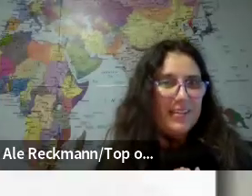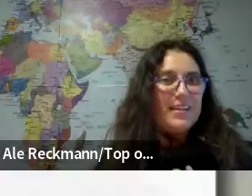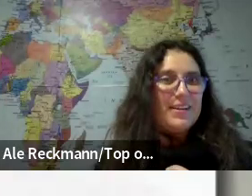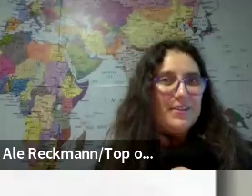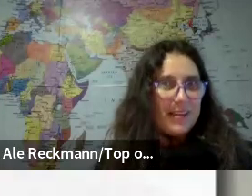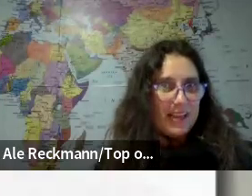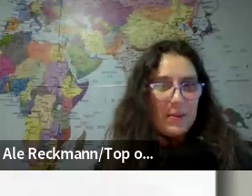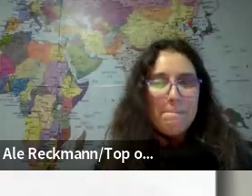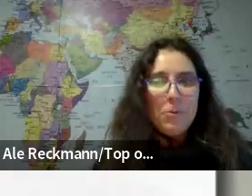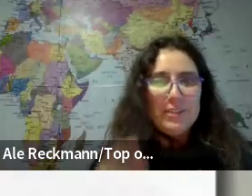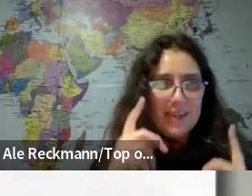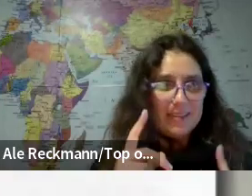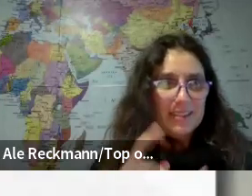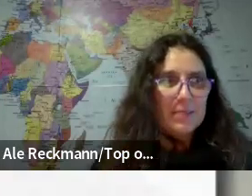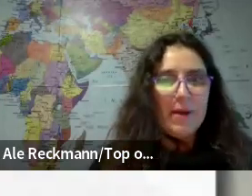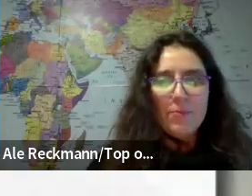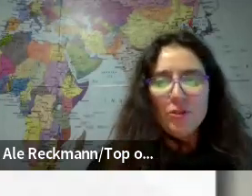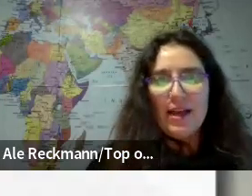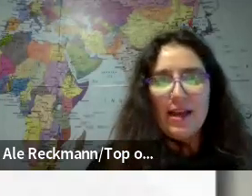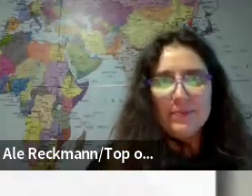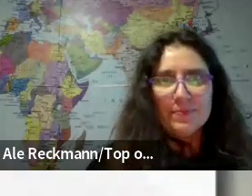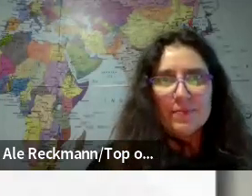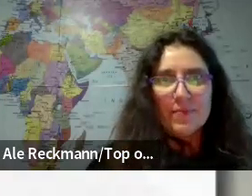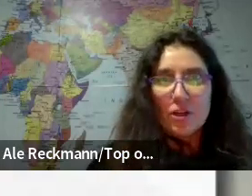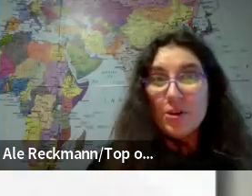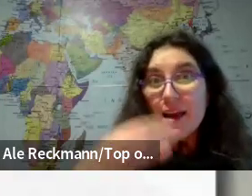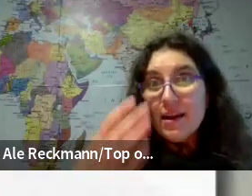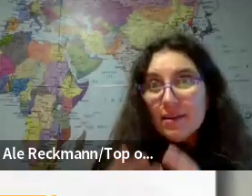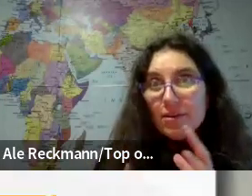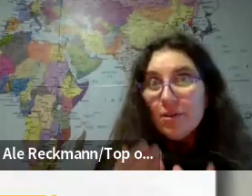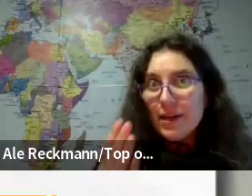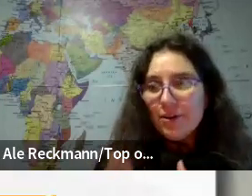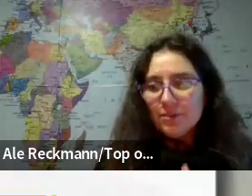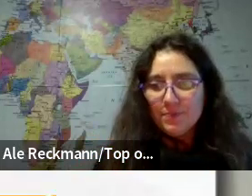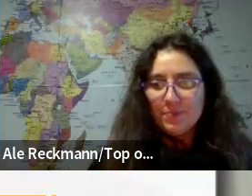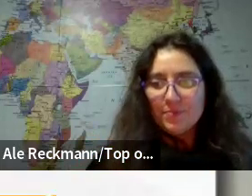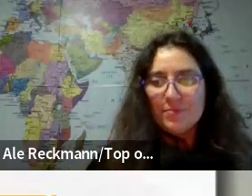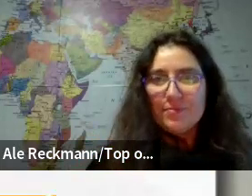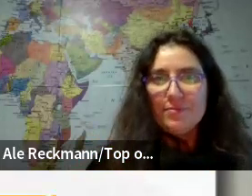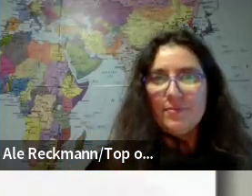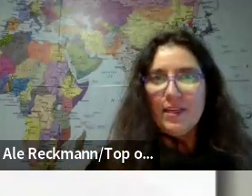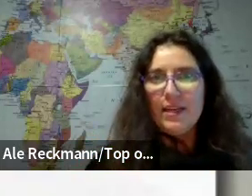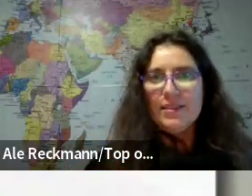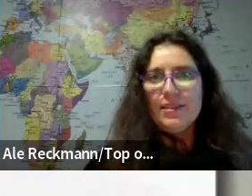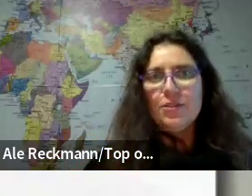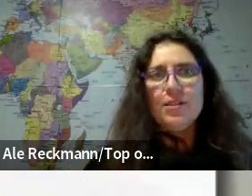Perfecto. Ok, muchas gracias. Vamos a, como ya lograron hacer